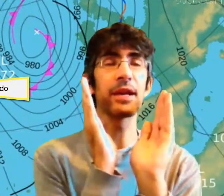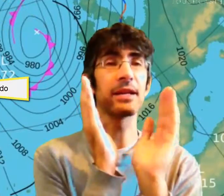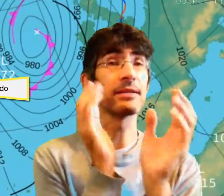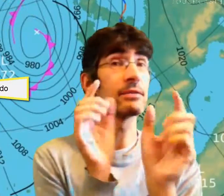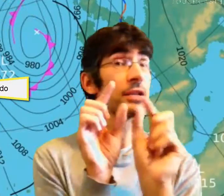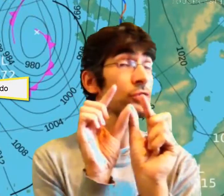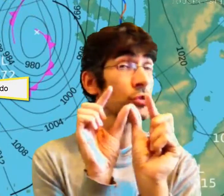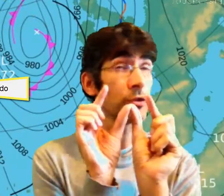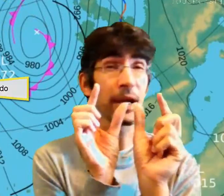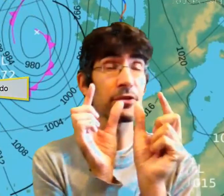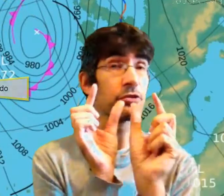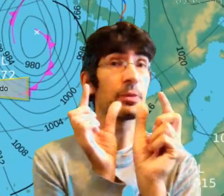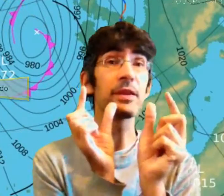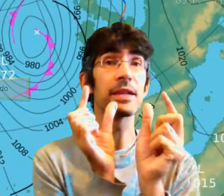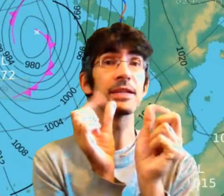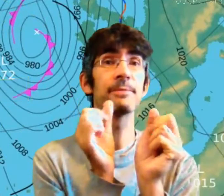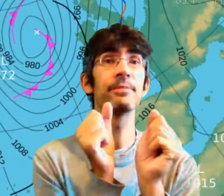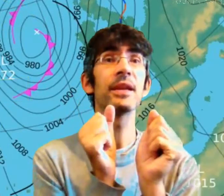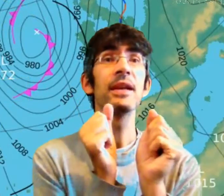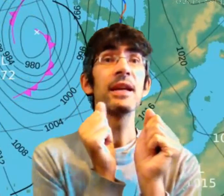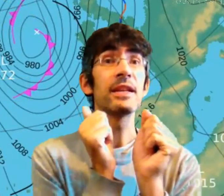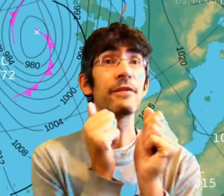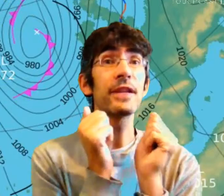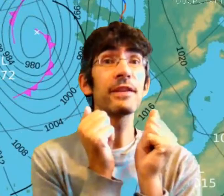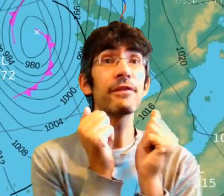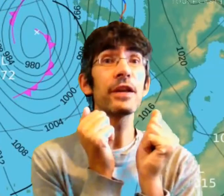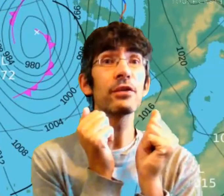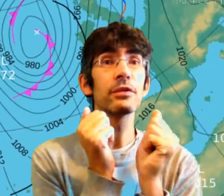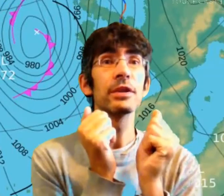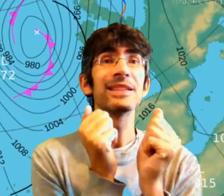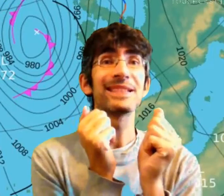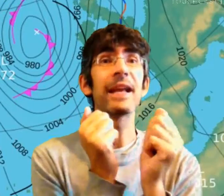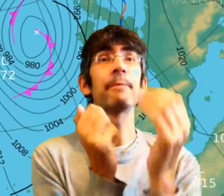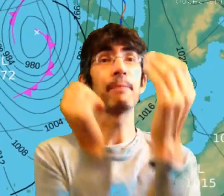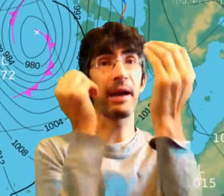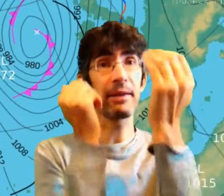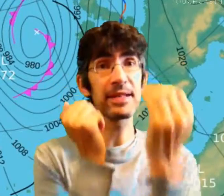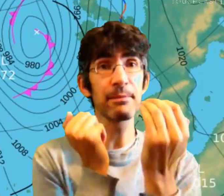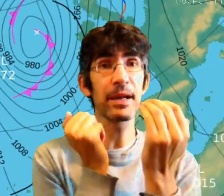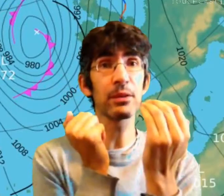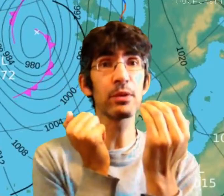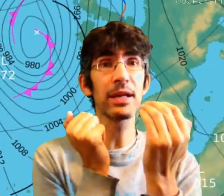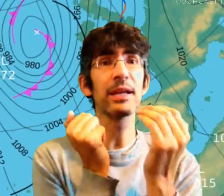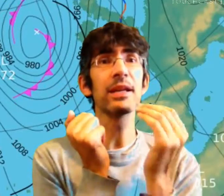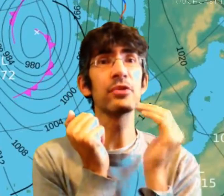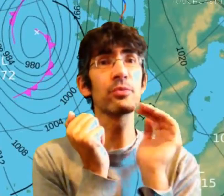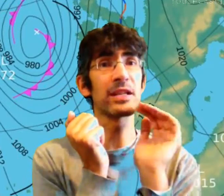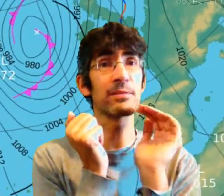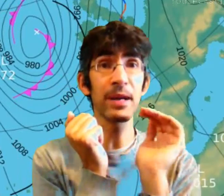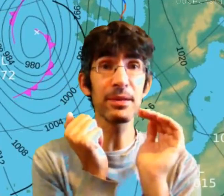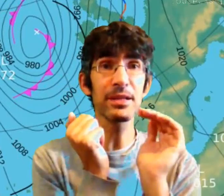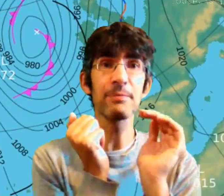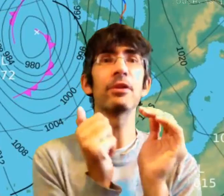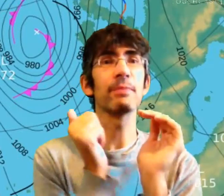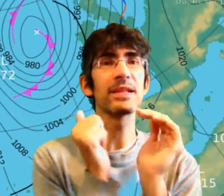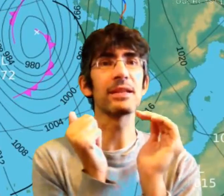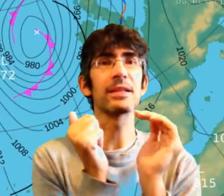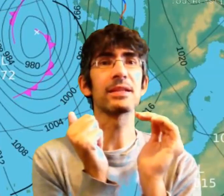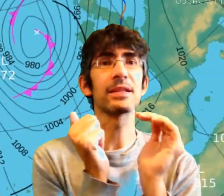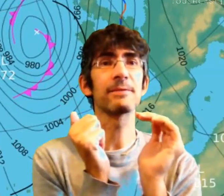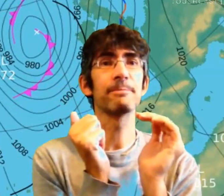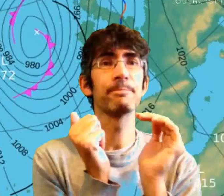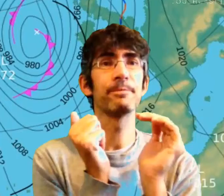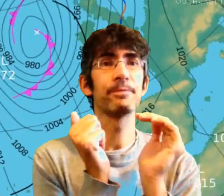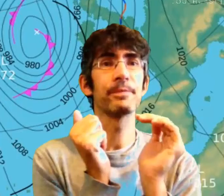intensa pero duradera surballos lloviznas y el frente frío trae bajadas de temperatura y lluvias breves pero